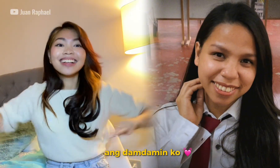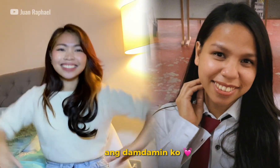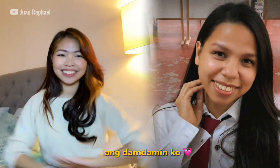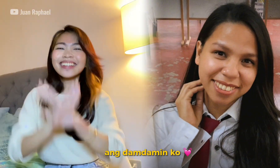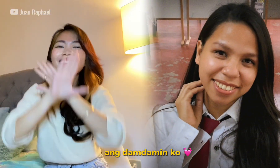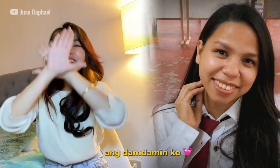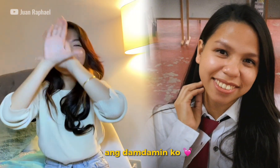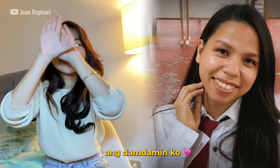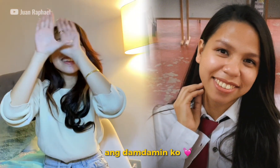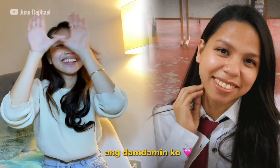Damdamin kong